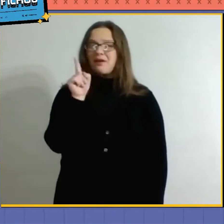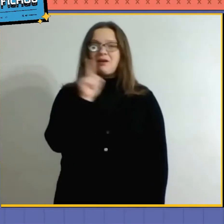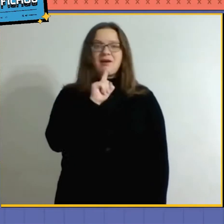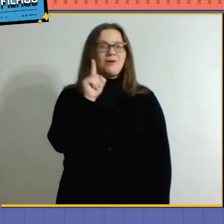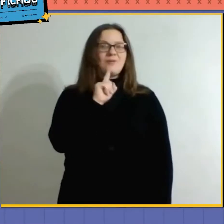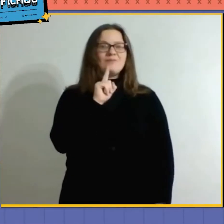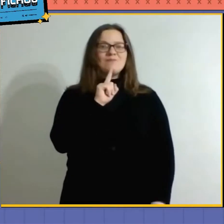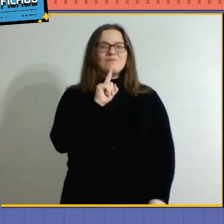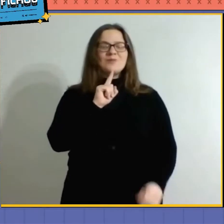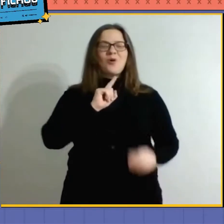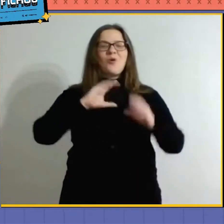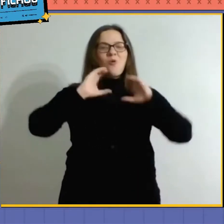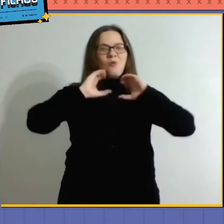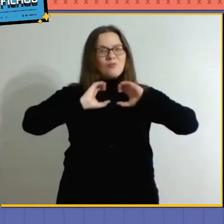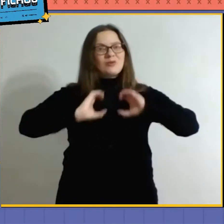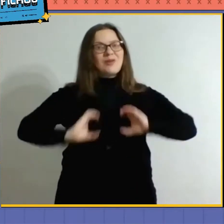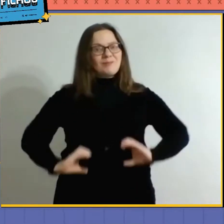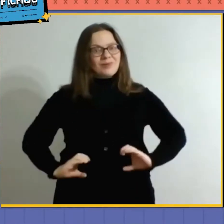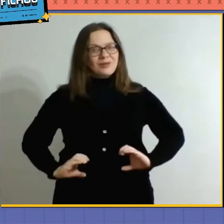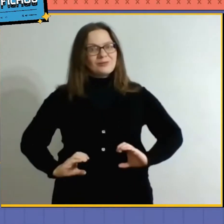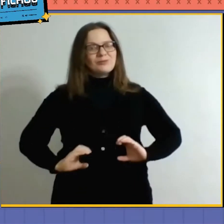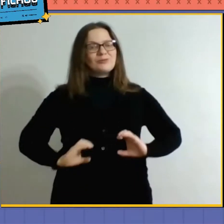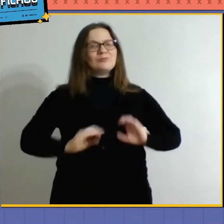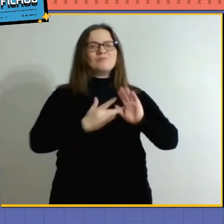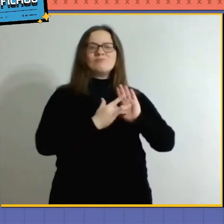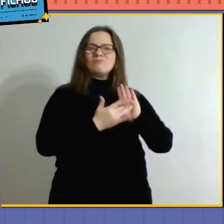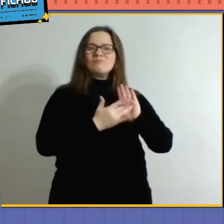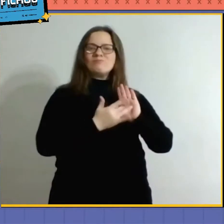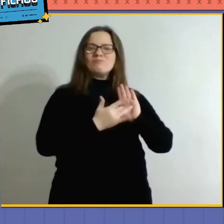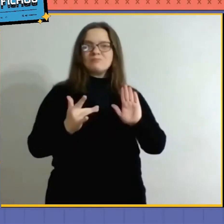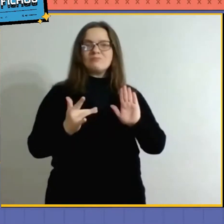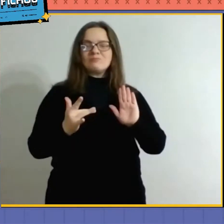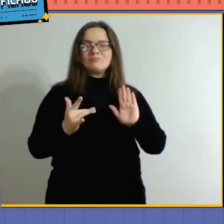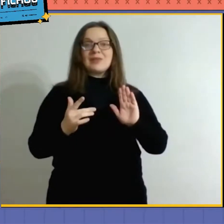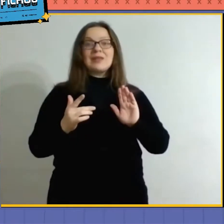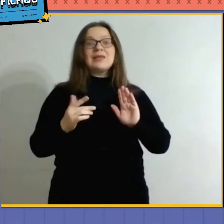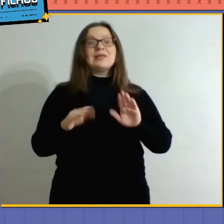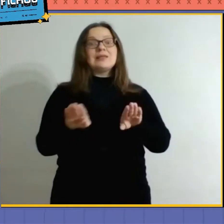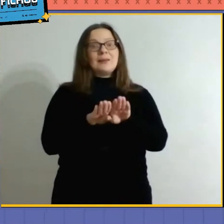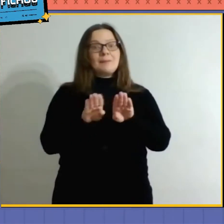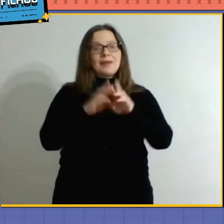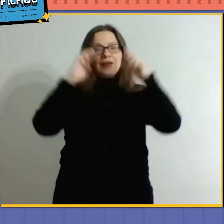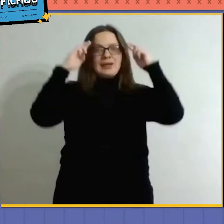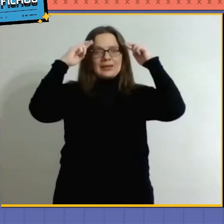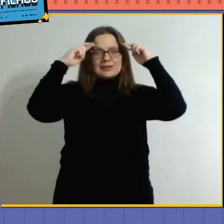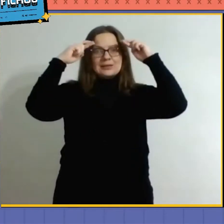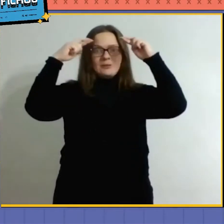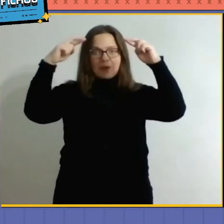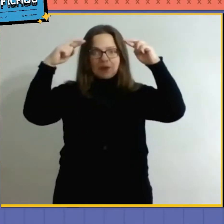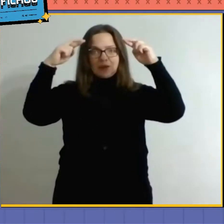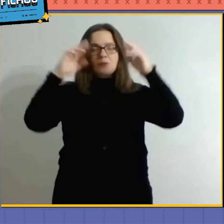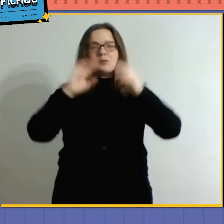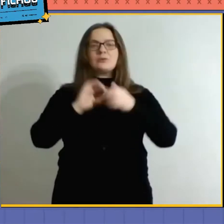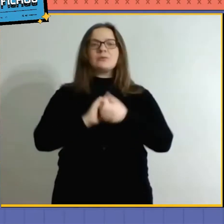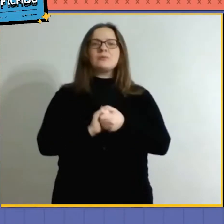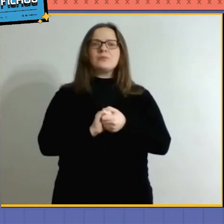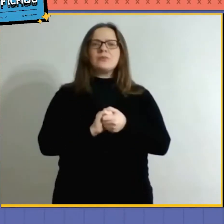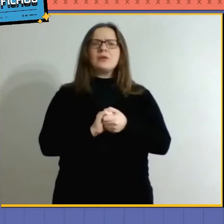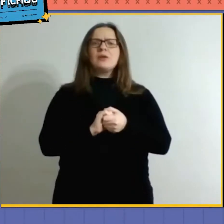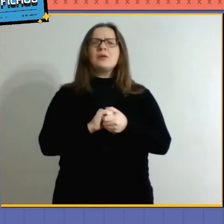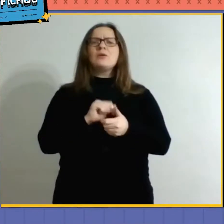atos ó e aqui ele fala também Piedade e Respeito adolescente eu quero garantir uma coisa para você